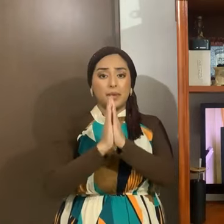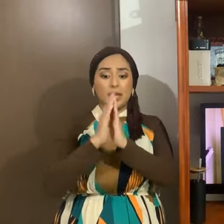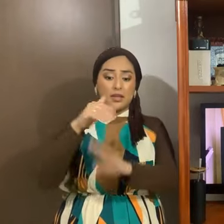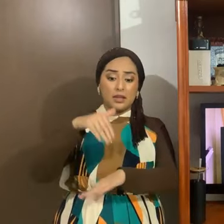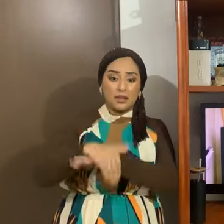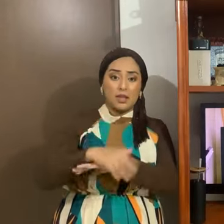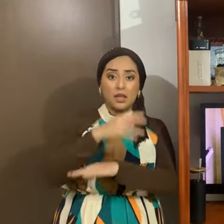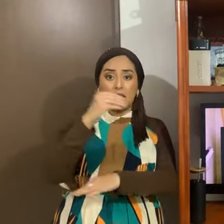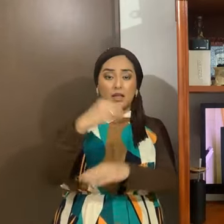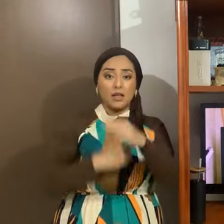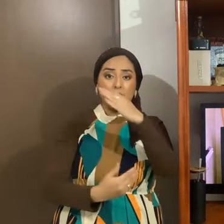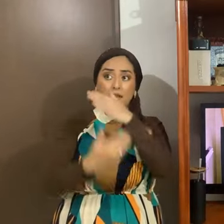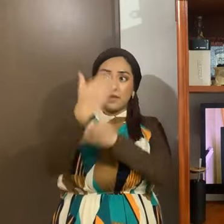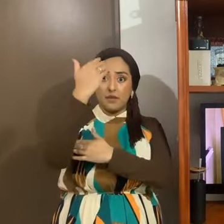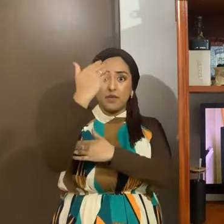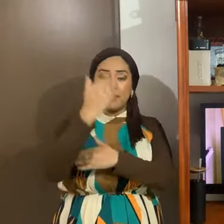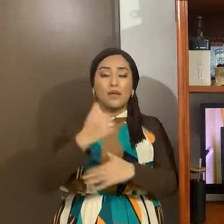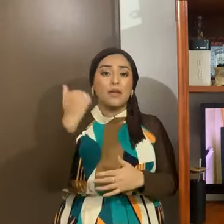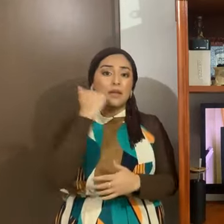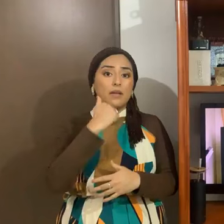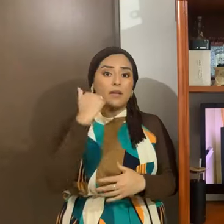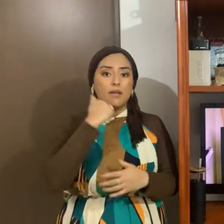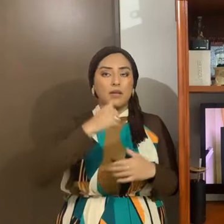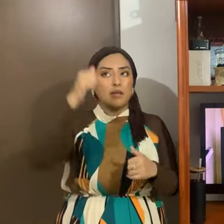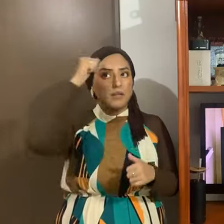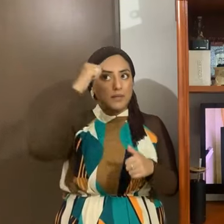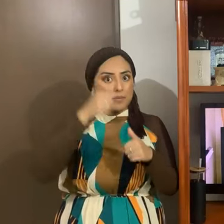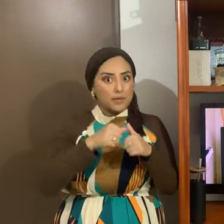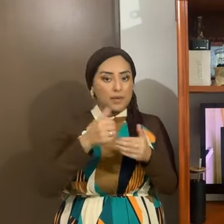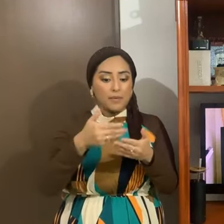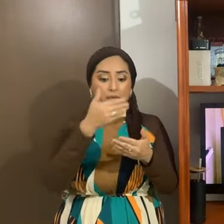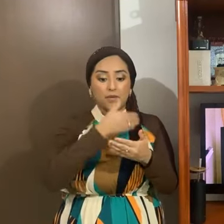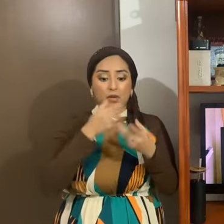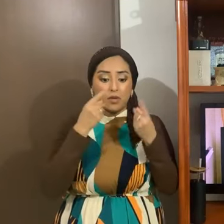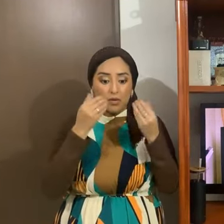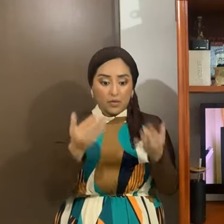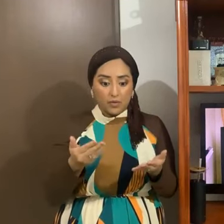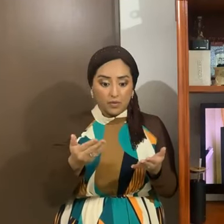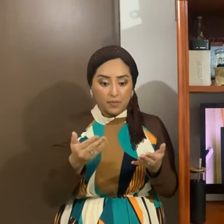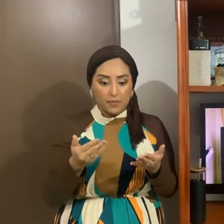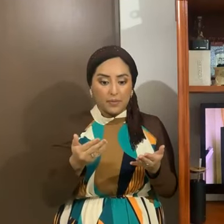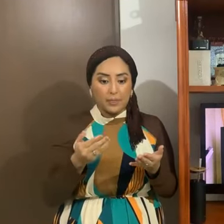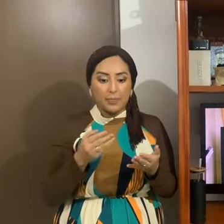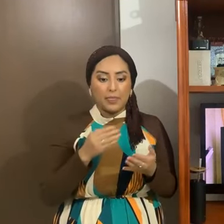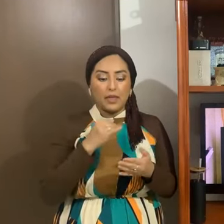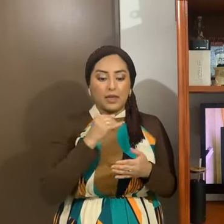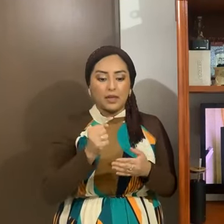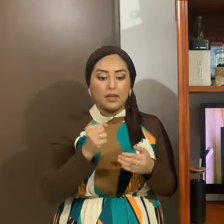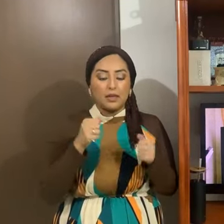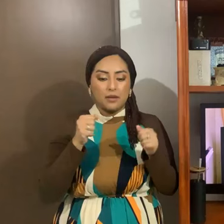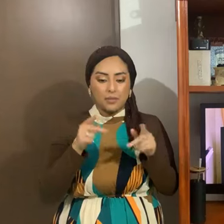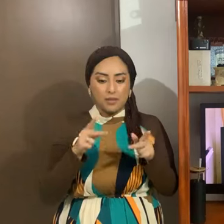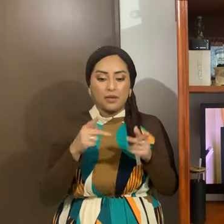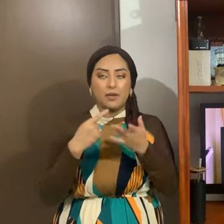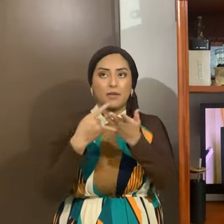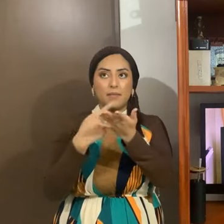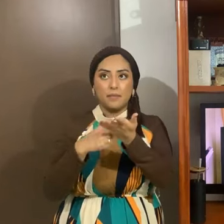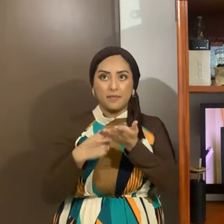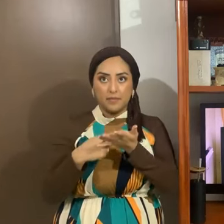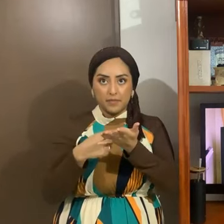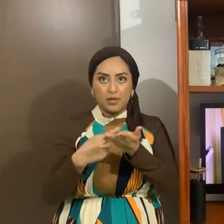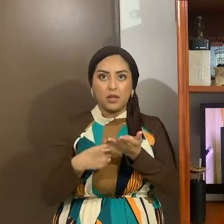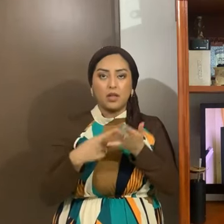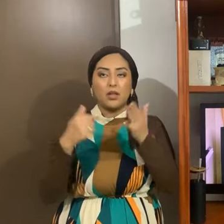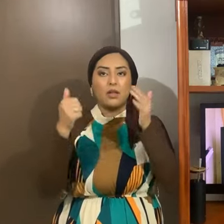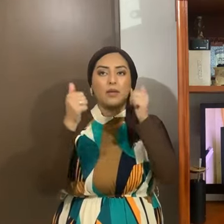noche y en la mañana, cada día recordar antes de hacerlo que es una oportunidad de platicar, de